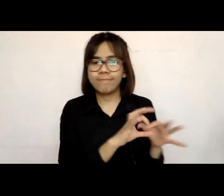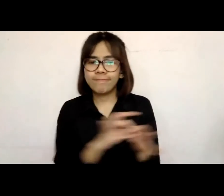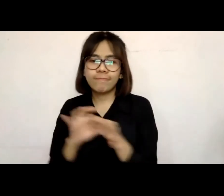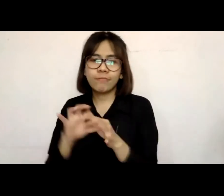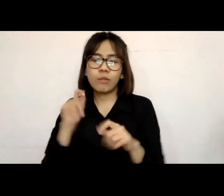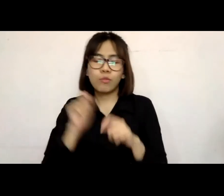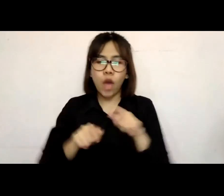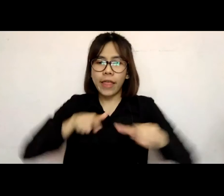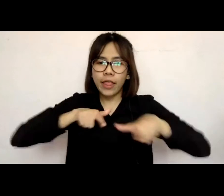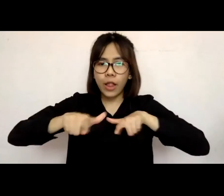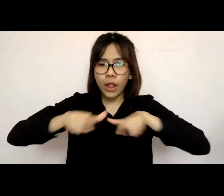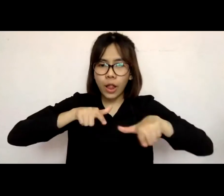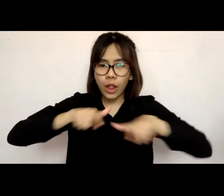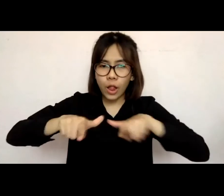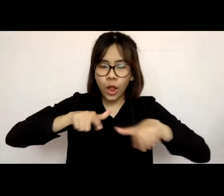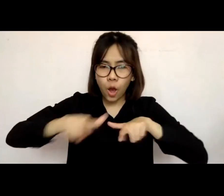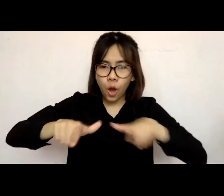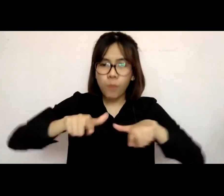kita